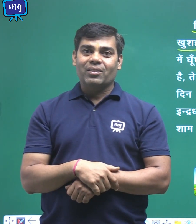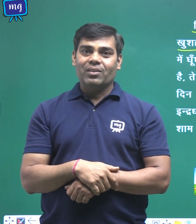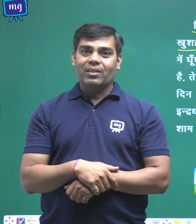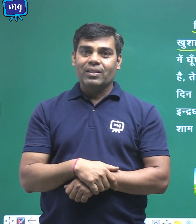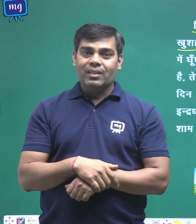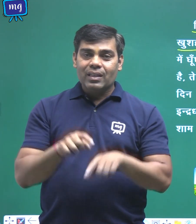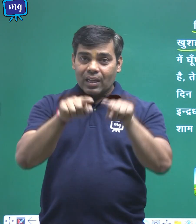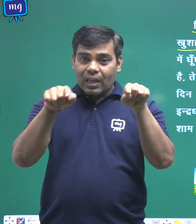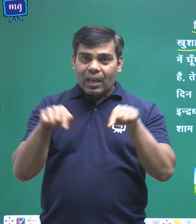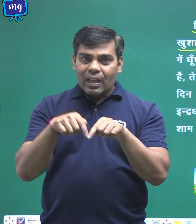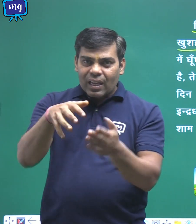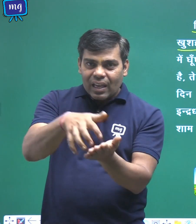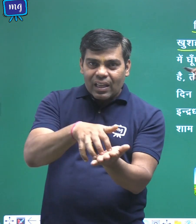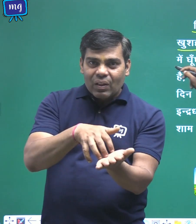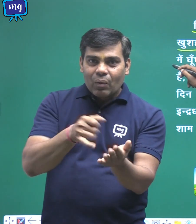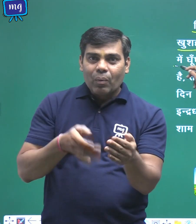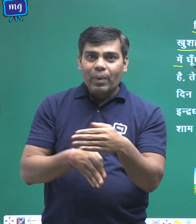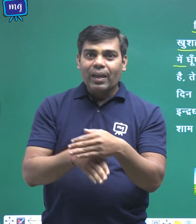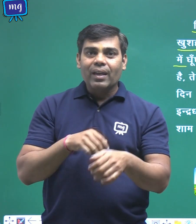खेतों में